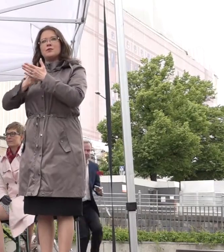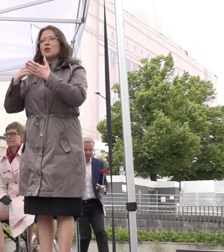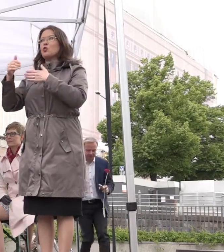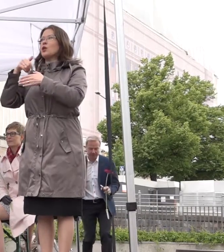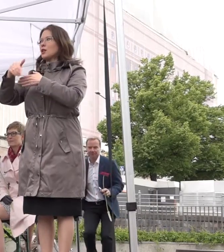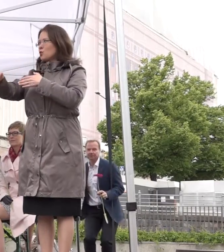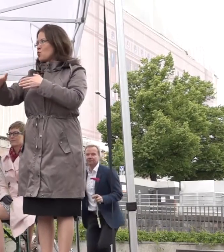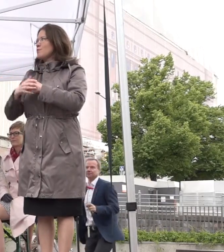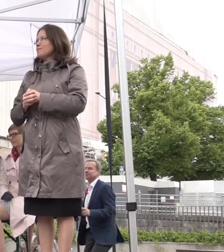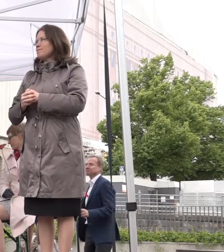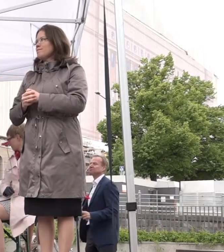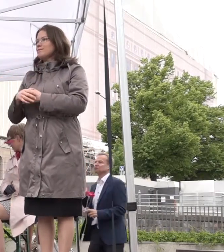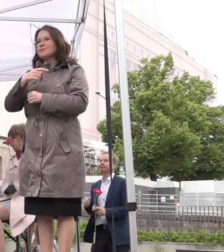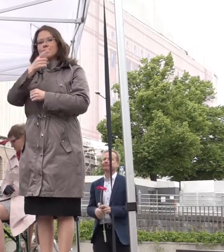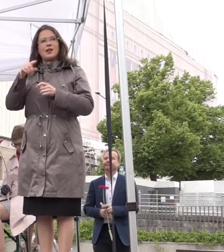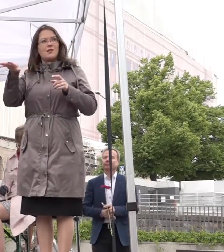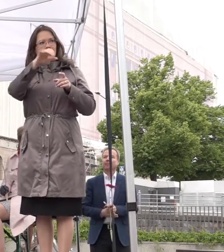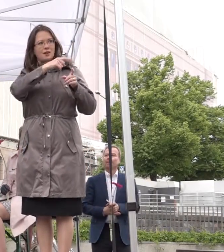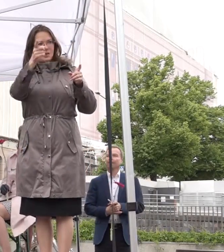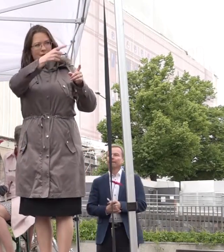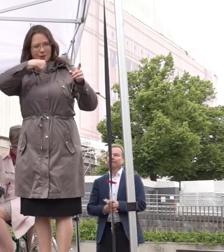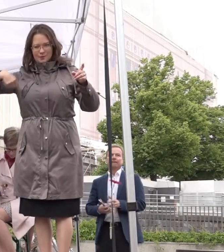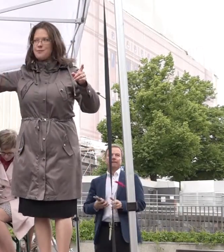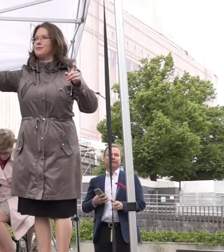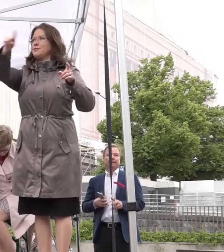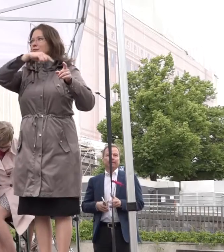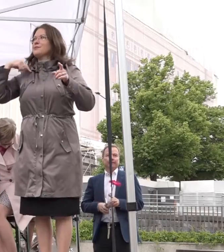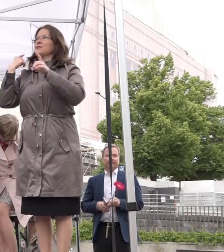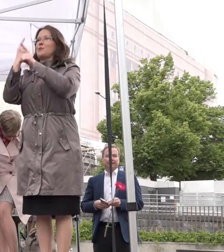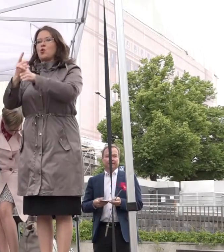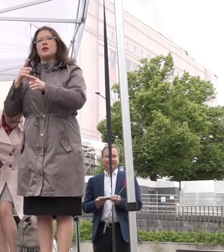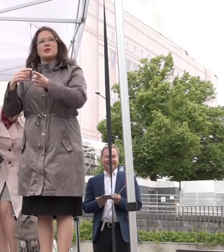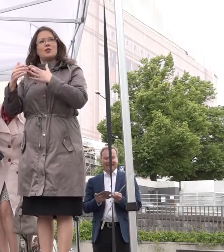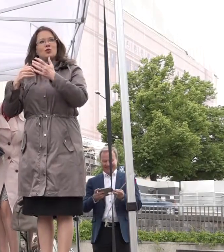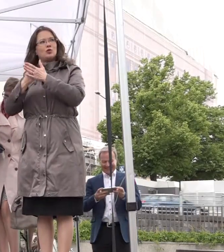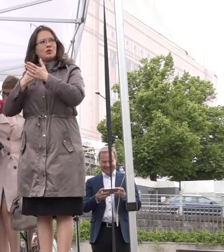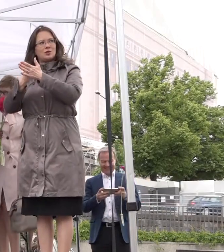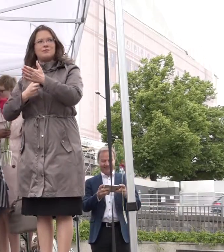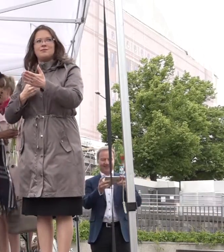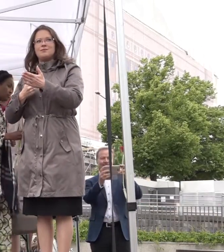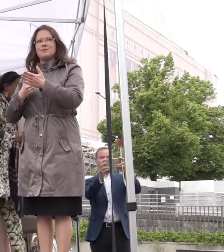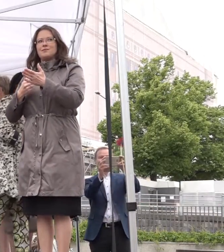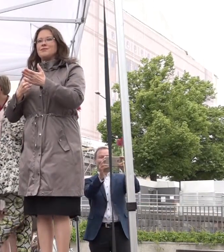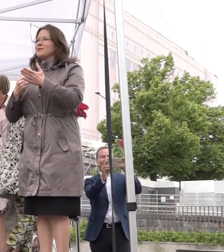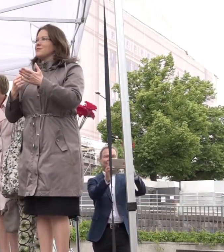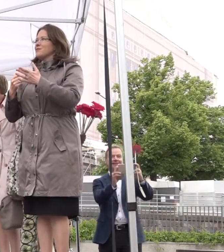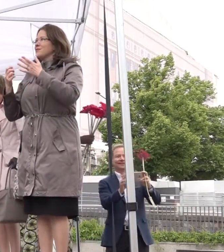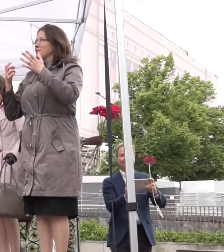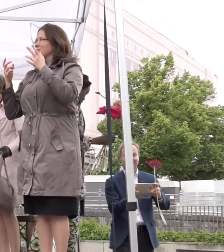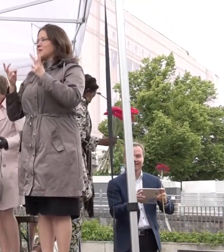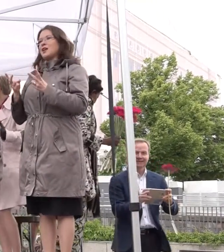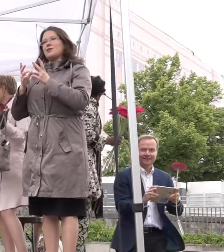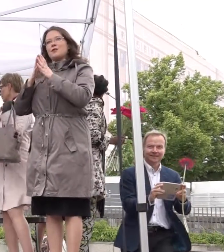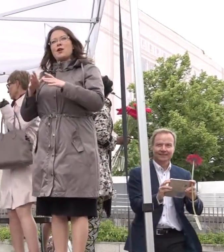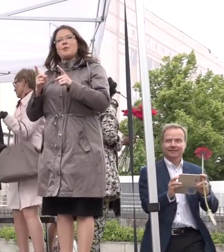jatkuu. Olkaa te kaikki ja me kaikki mukana siinä työssä, siinä muodossa, kun jokaiselle itselle